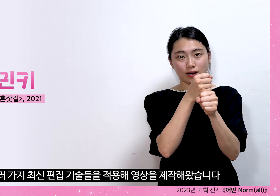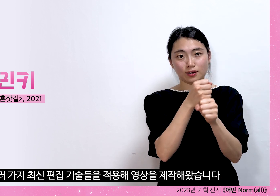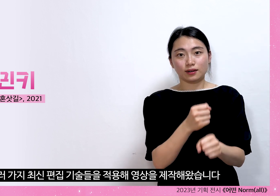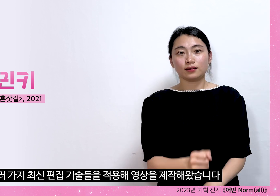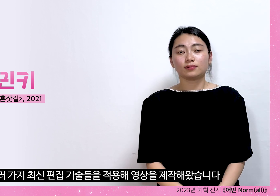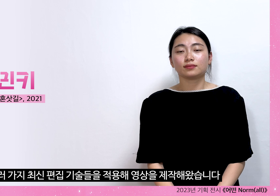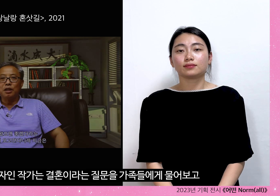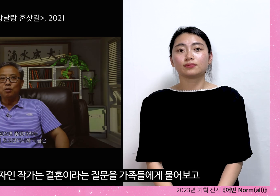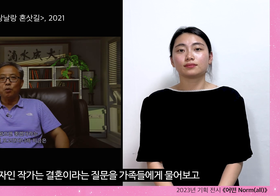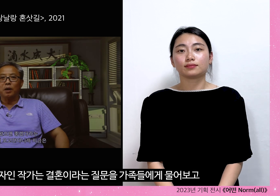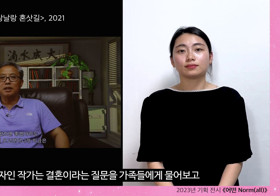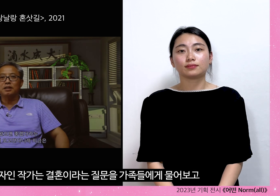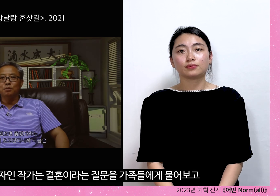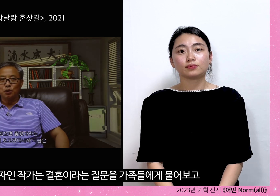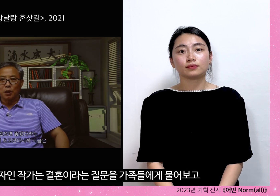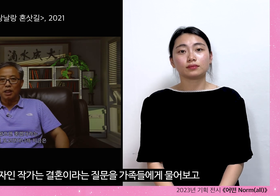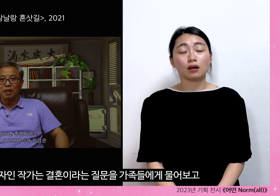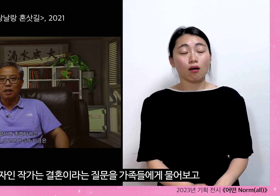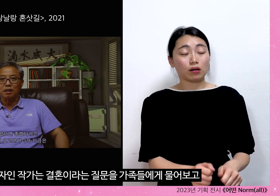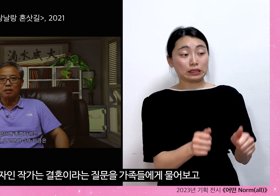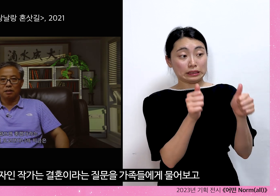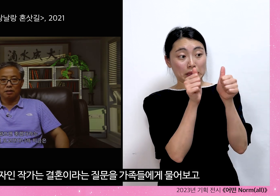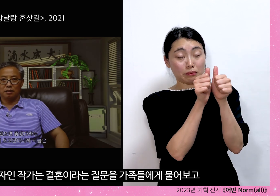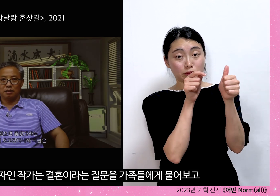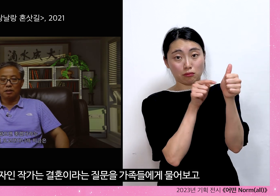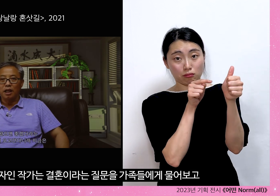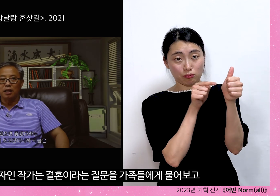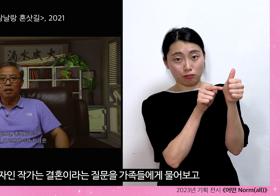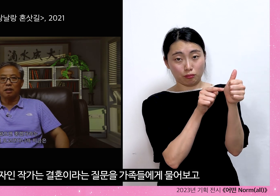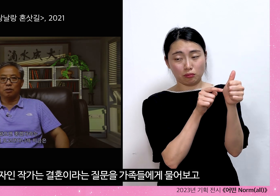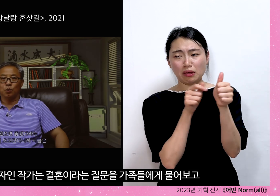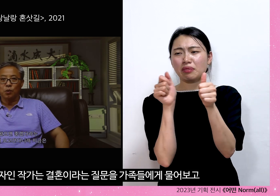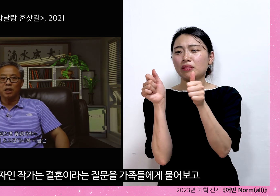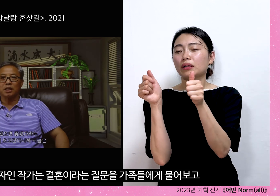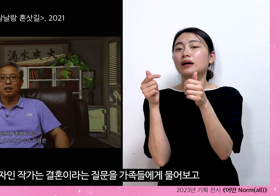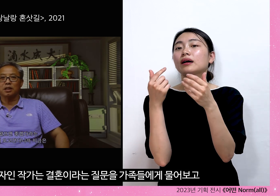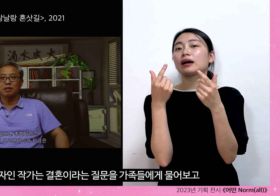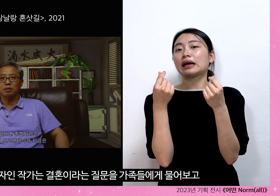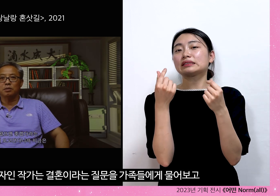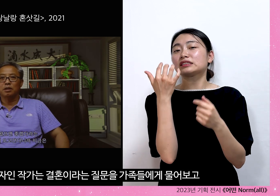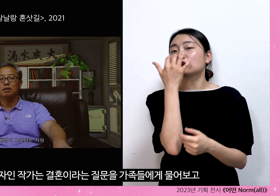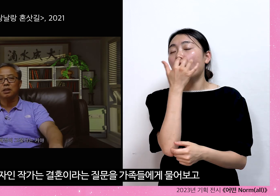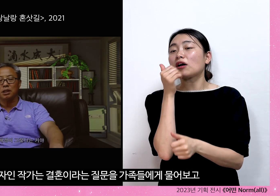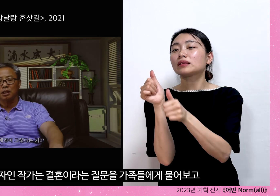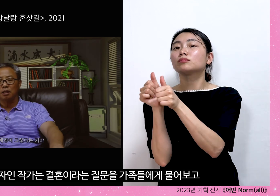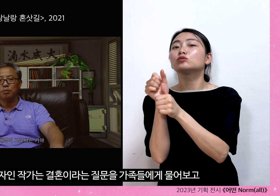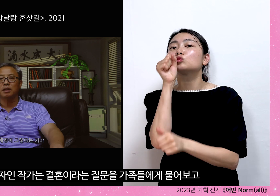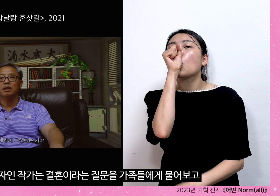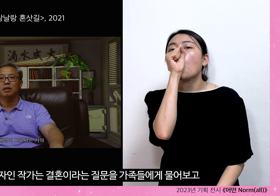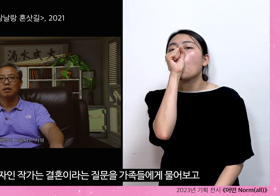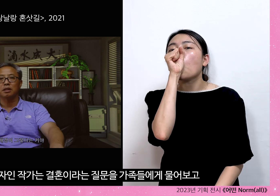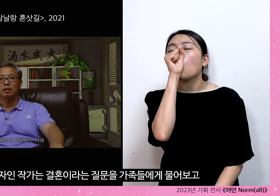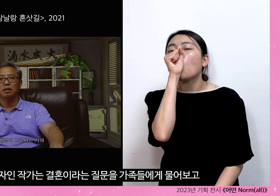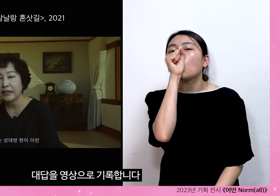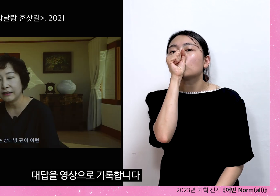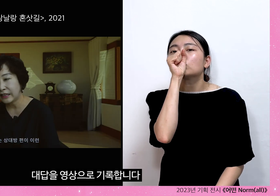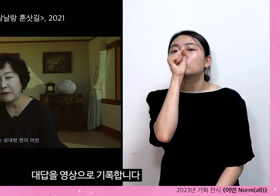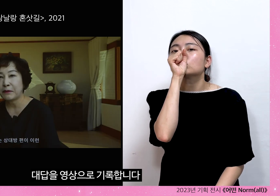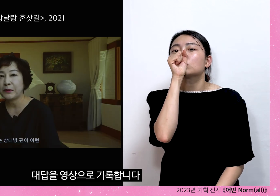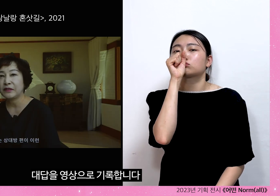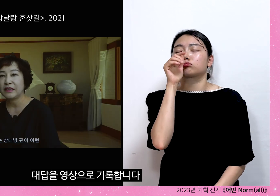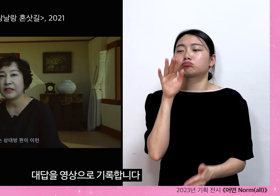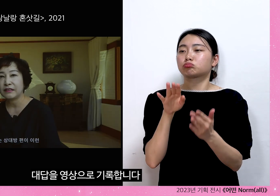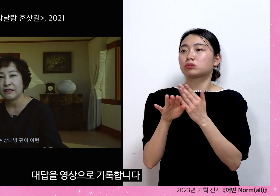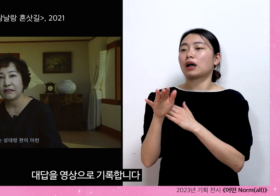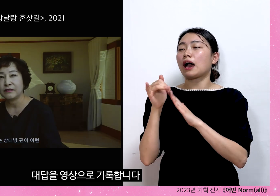동성애자인 작가는 결혼이라는 질문을 가족들에게 물어보고